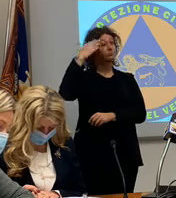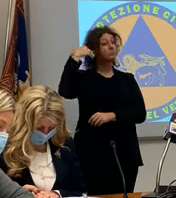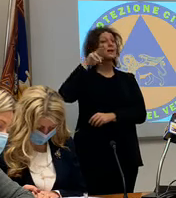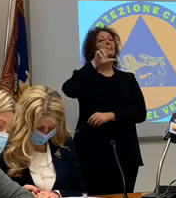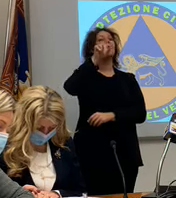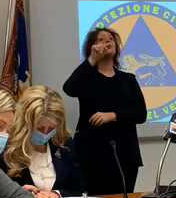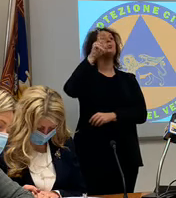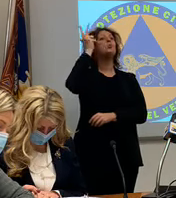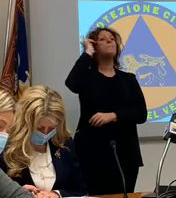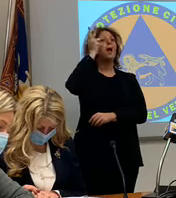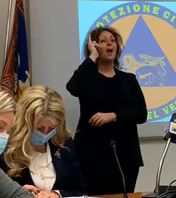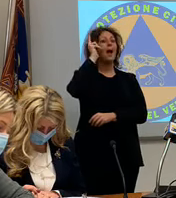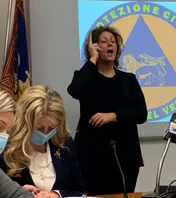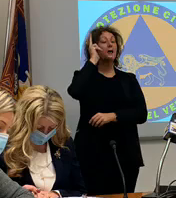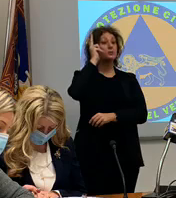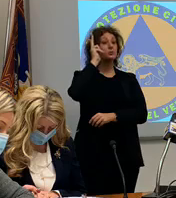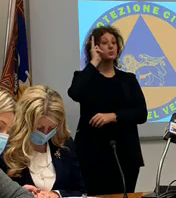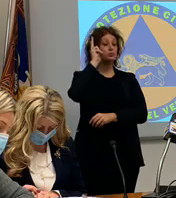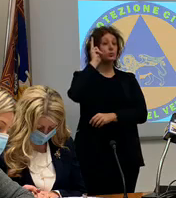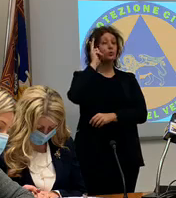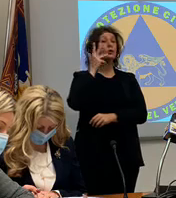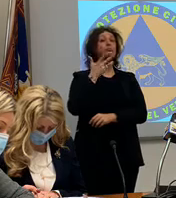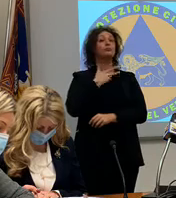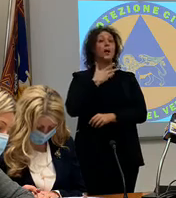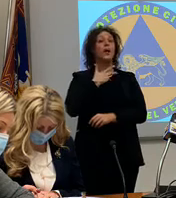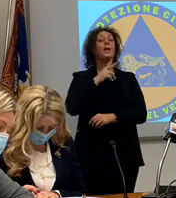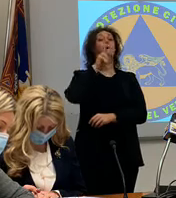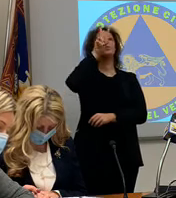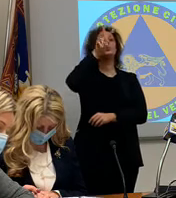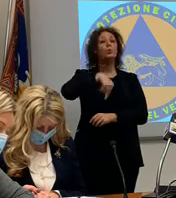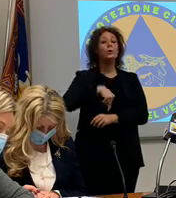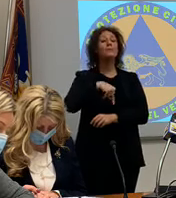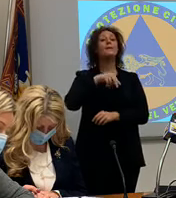marzo a avevamo